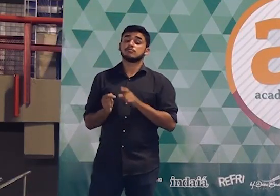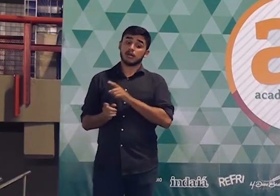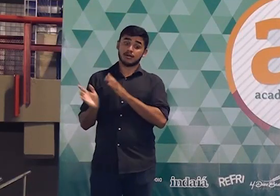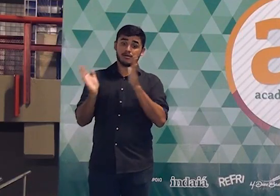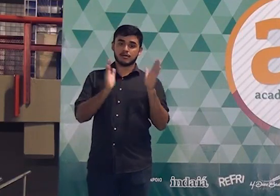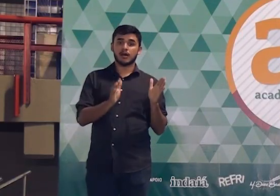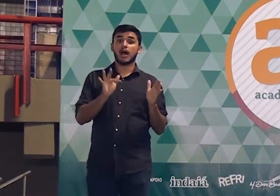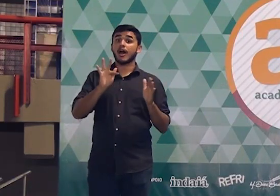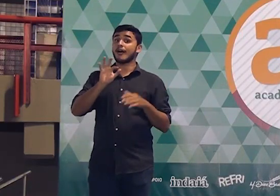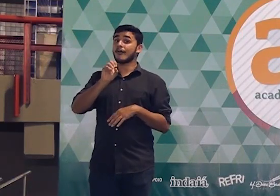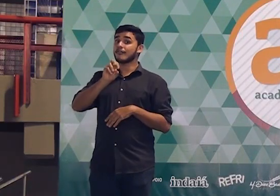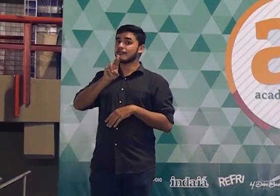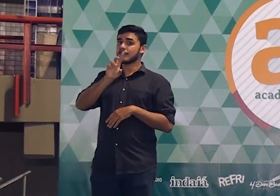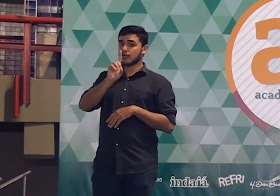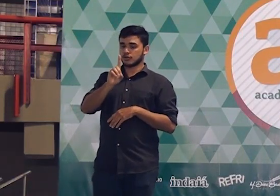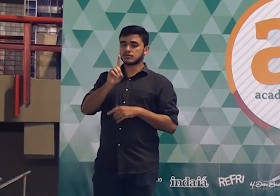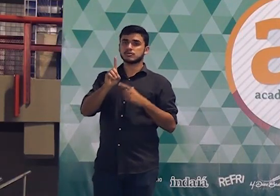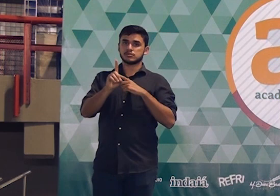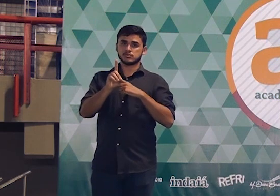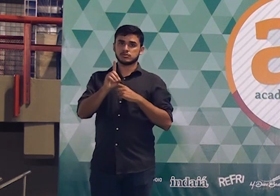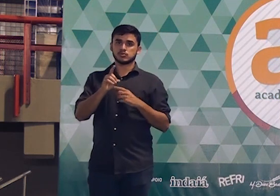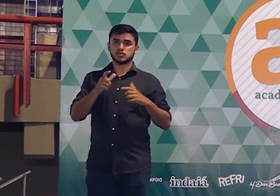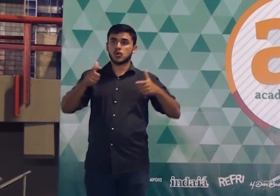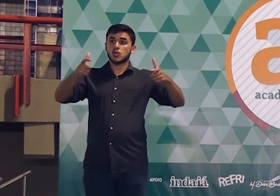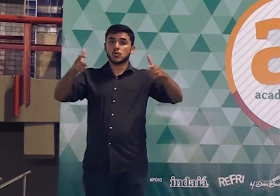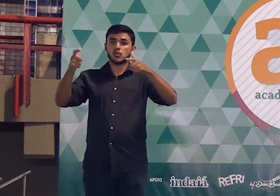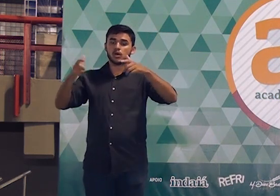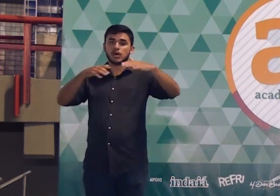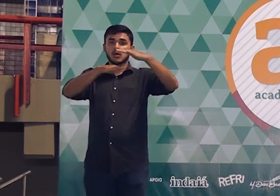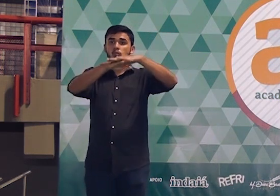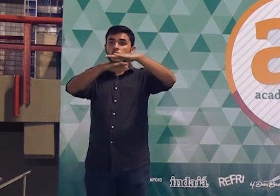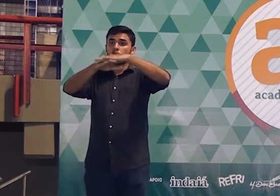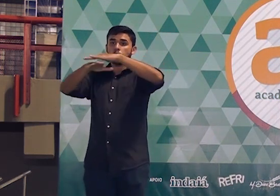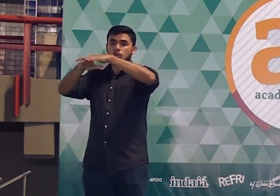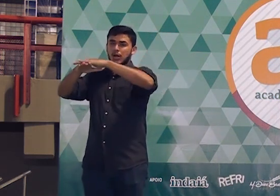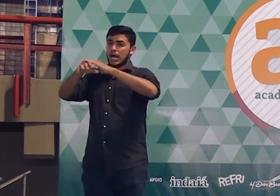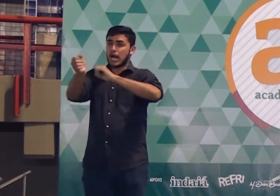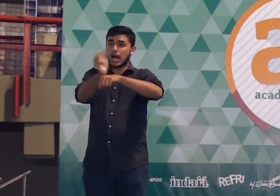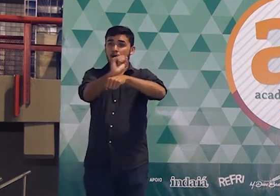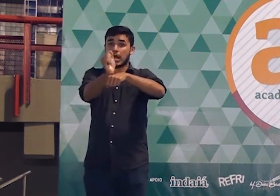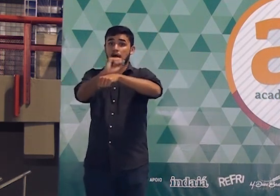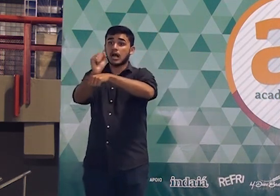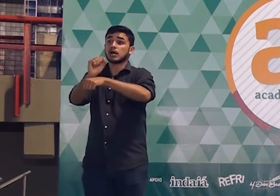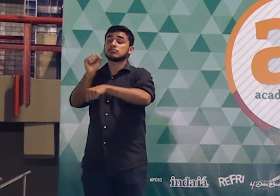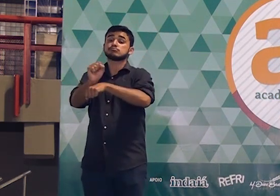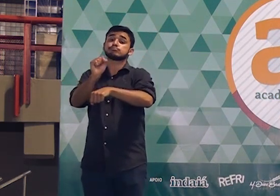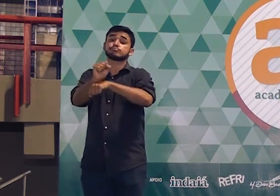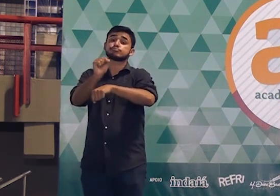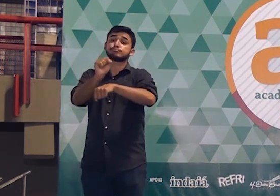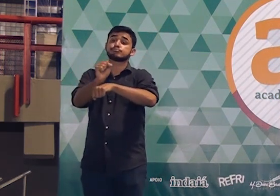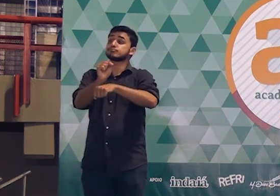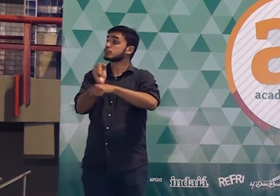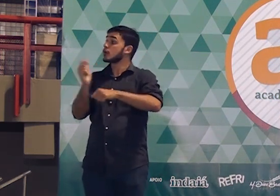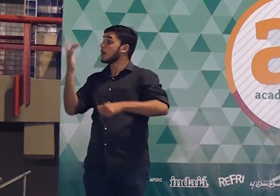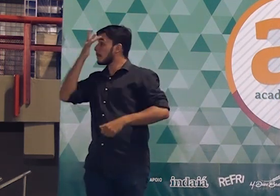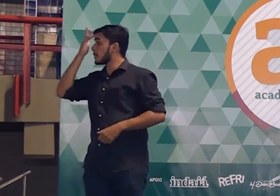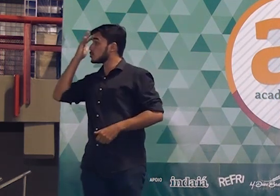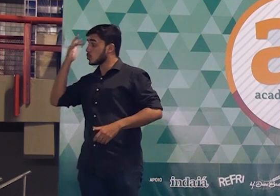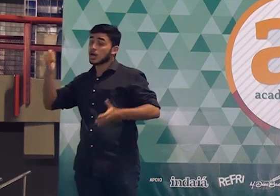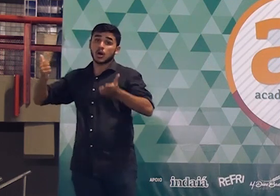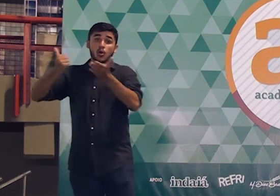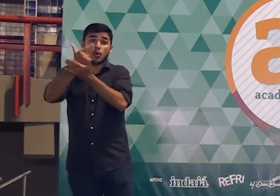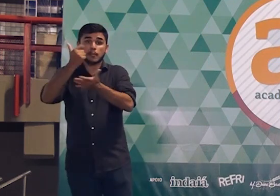tinha? Você tinha os pátios, não tinha? Tinha porrada de carro esperando a compra, não tinha?